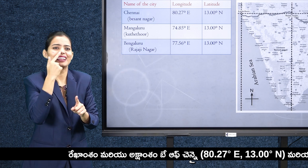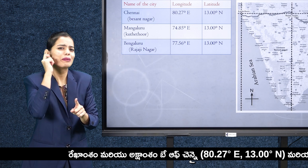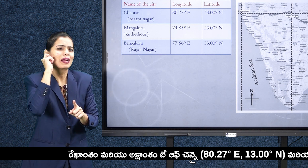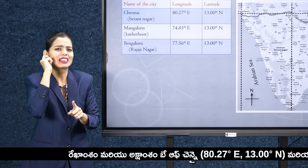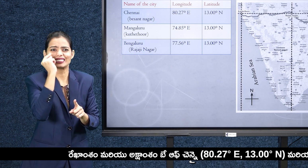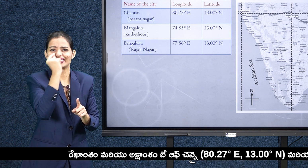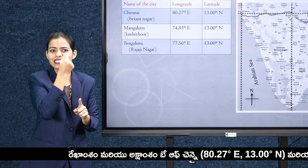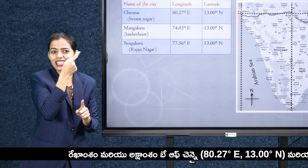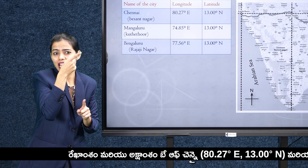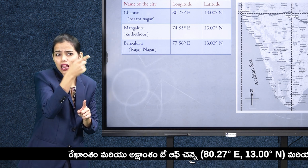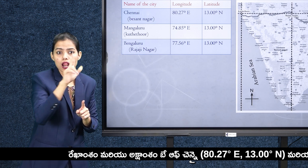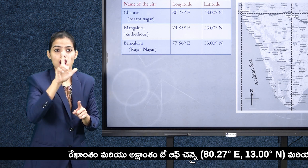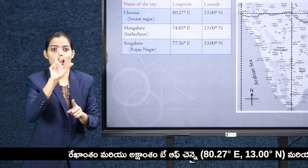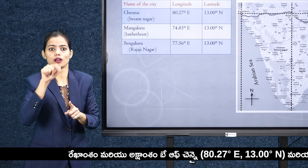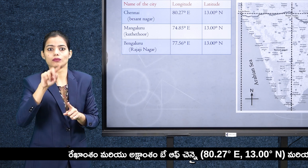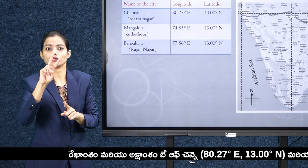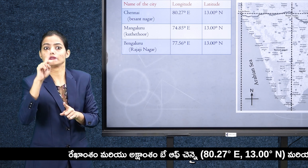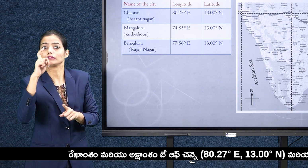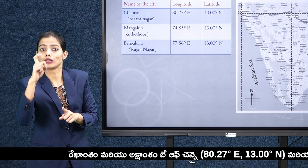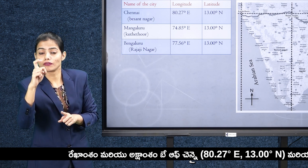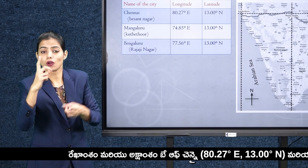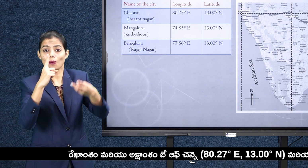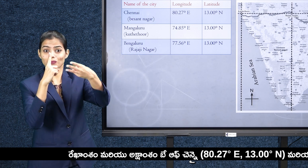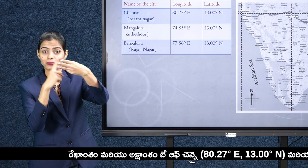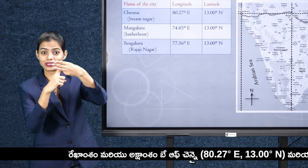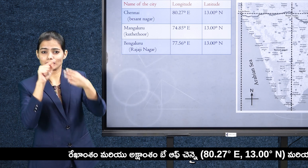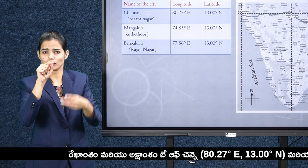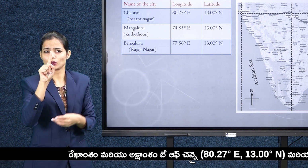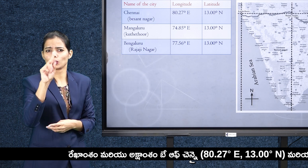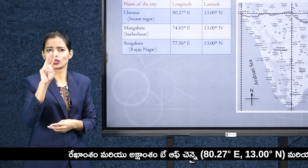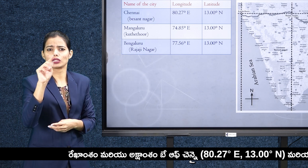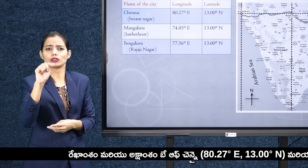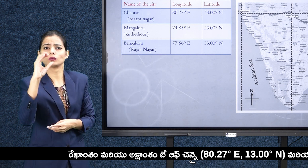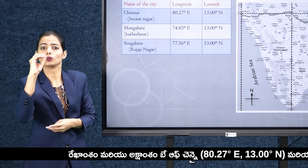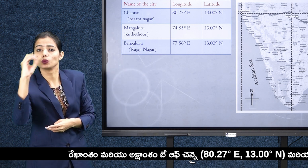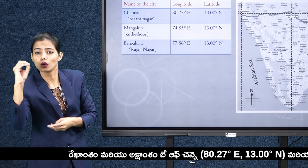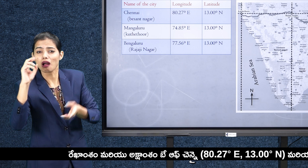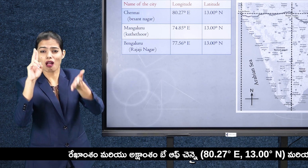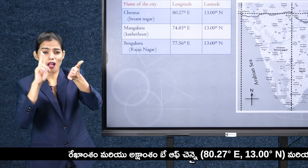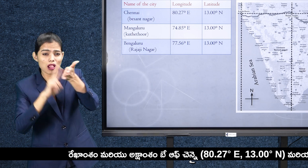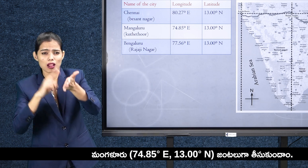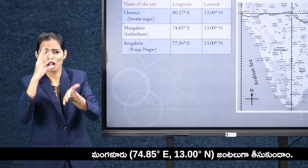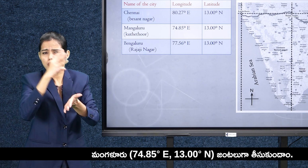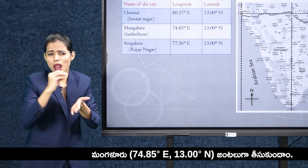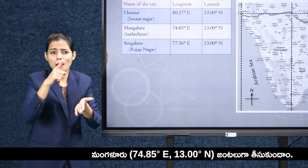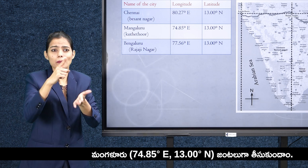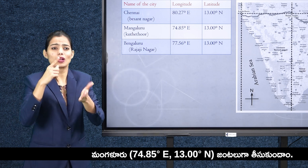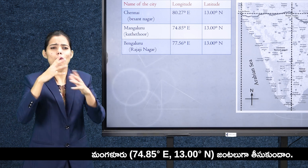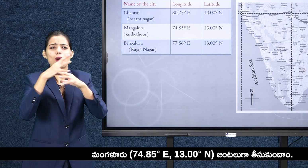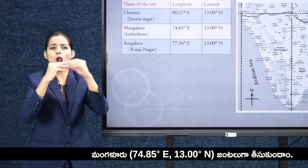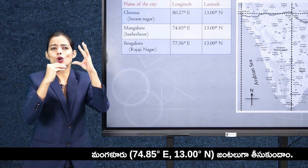80.27 డిగ్రీలు ఈ 13 డిగ్రీలు ఎన్ మరియు మంగళూరు